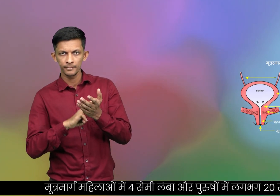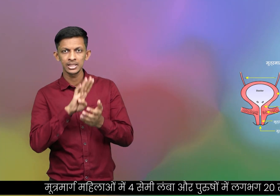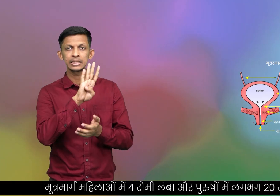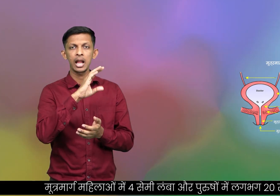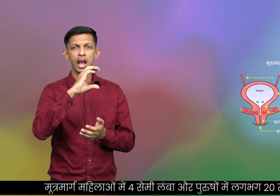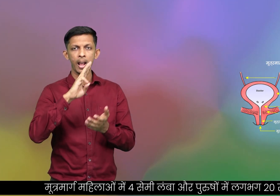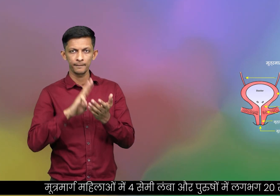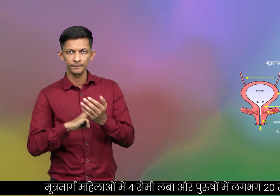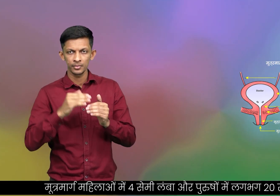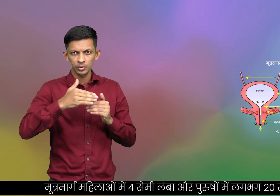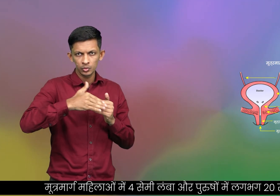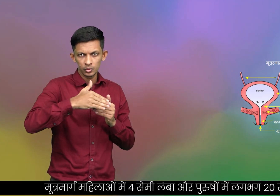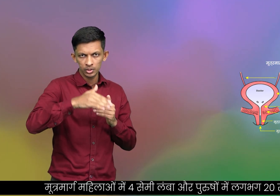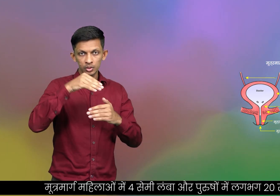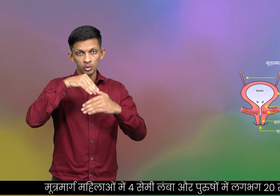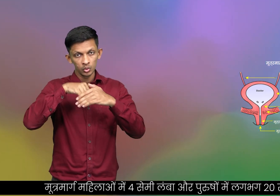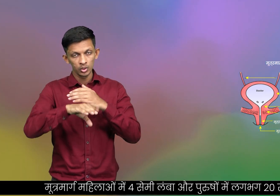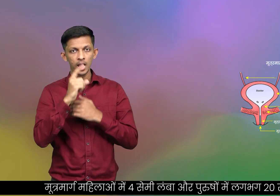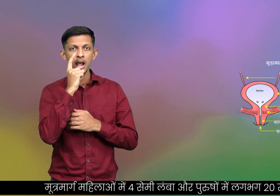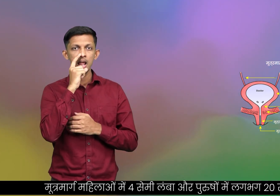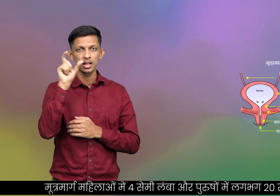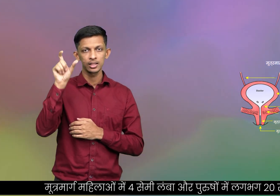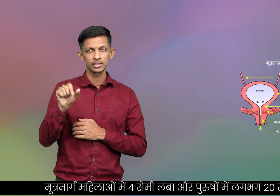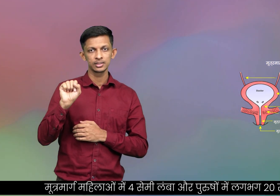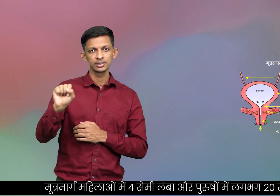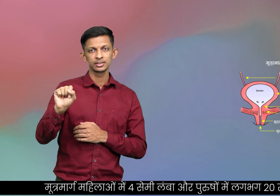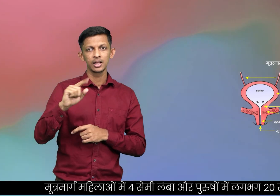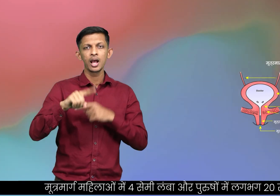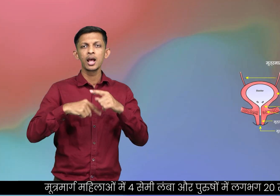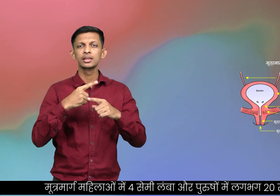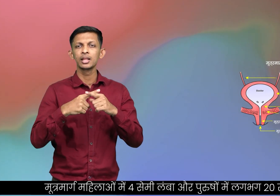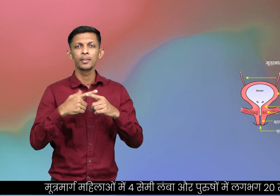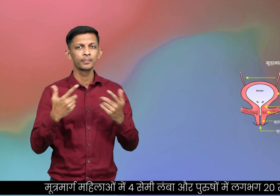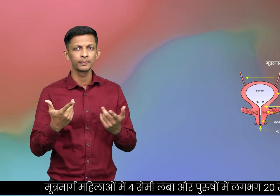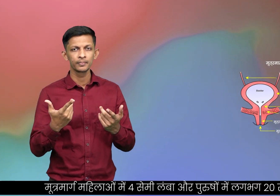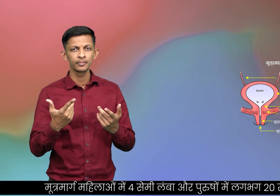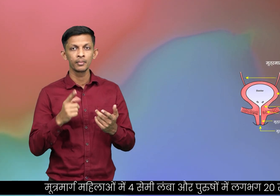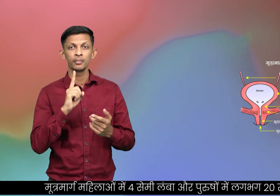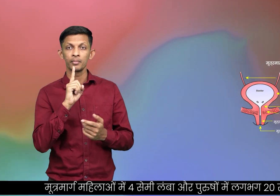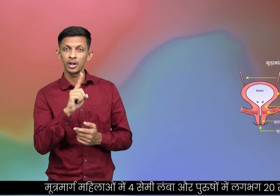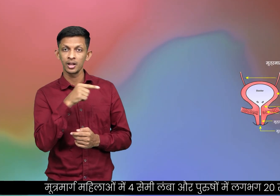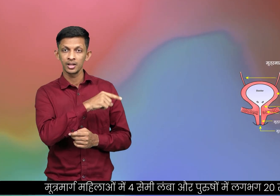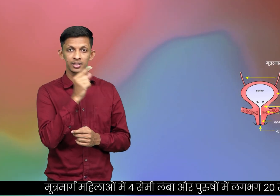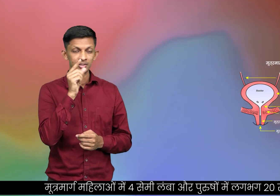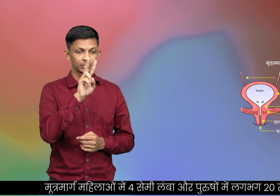सेंटीमीटर लंबा और पुरुषों में लगभग 20 सेंटीमीटर लंबा होता है।